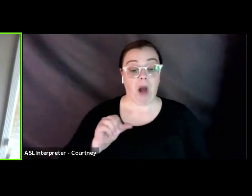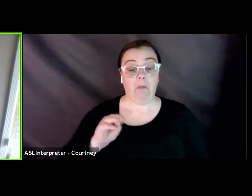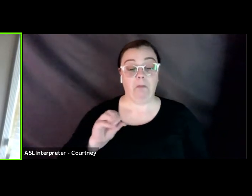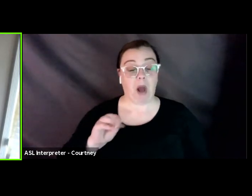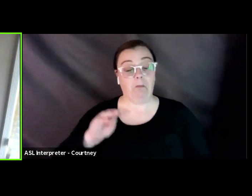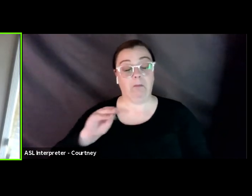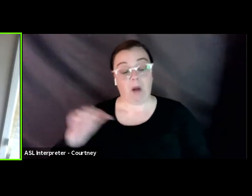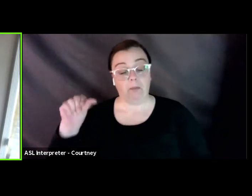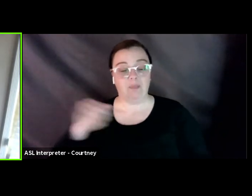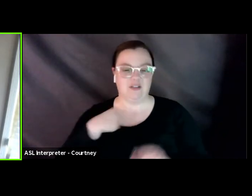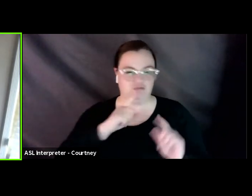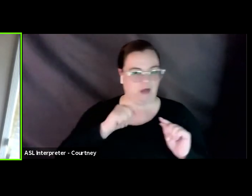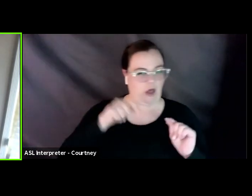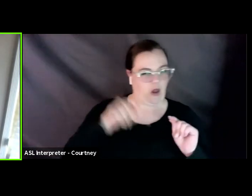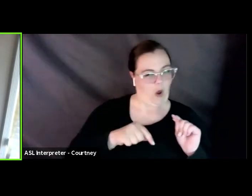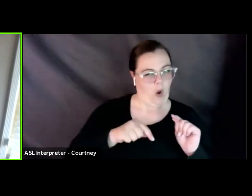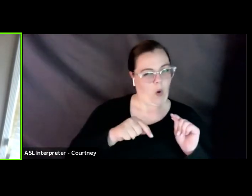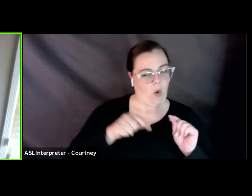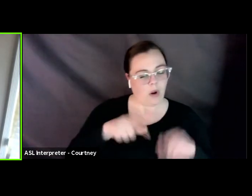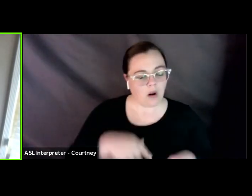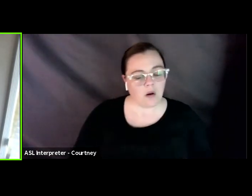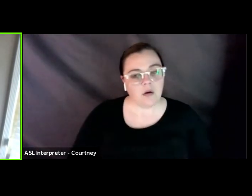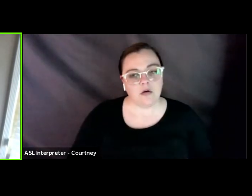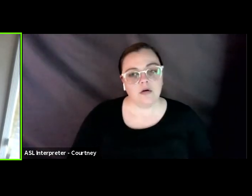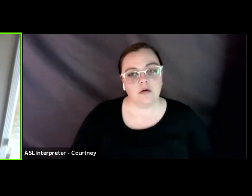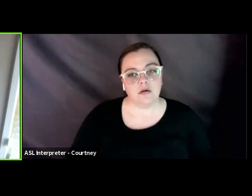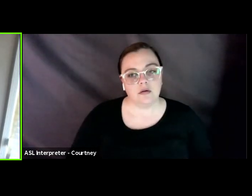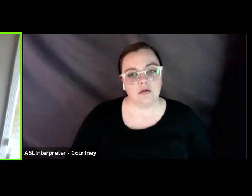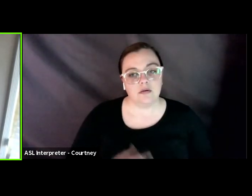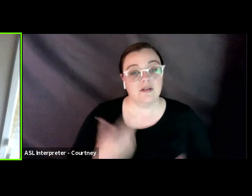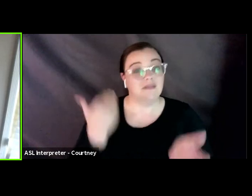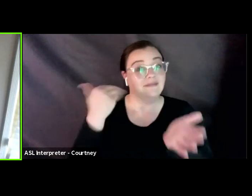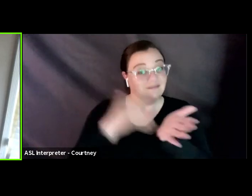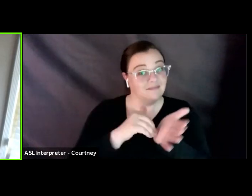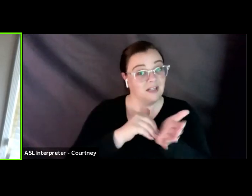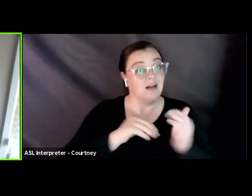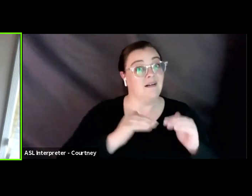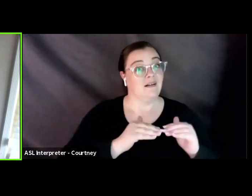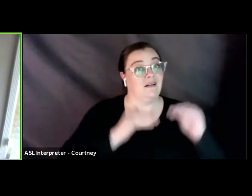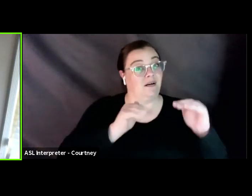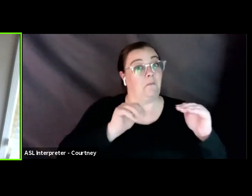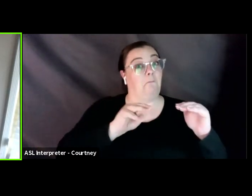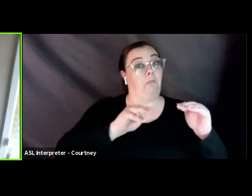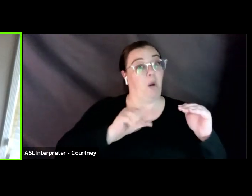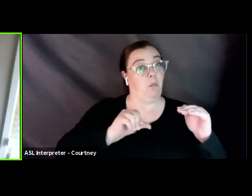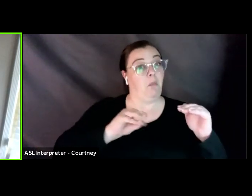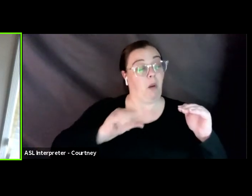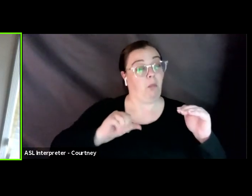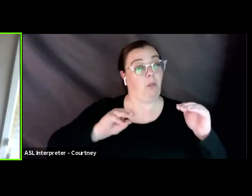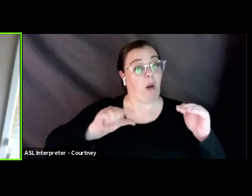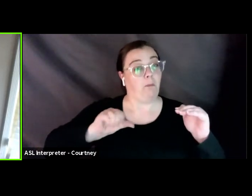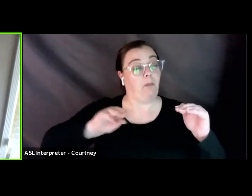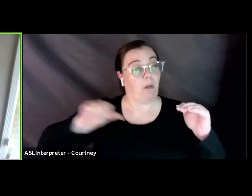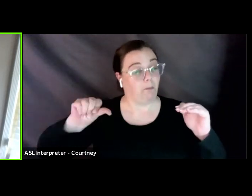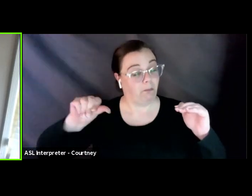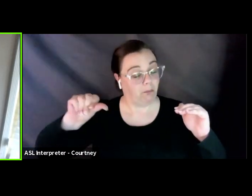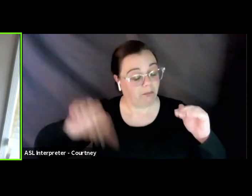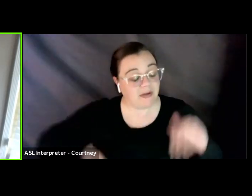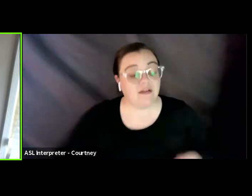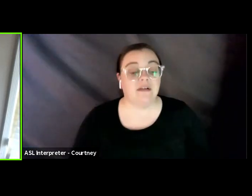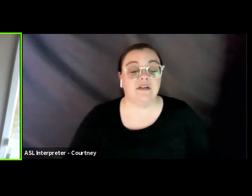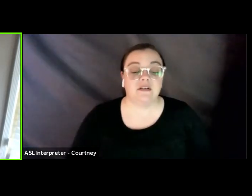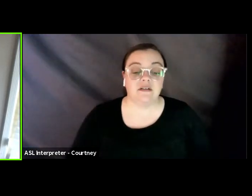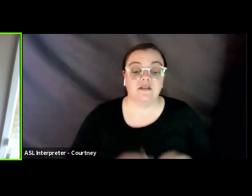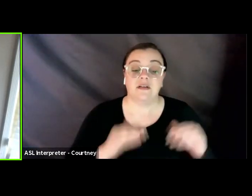mum, mum, mum. Mum, mum, mum, mum, mum, mum, mum, mum, mum.